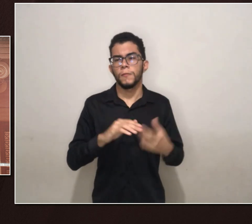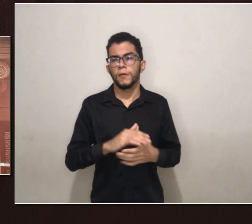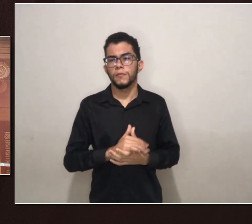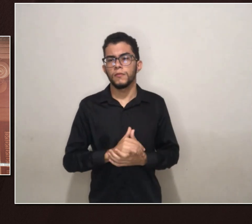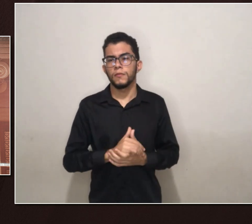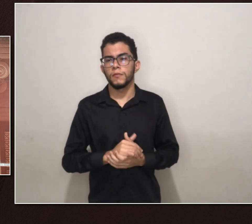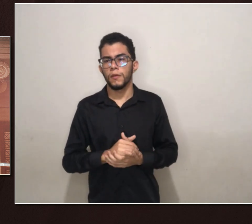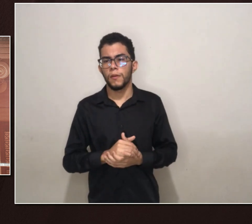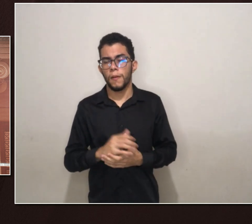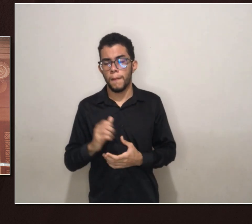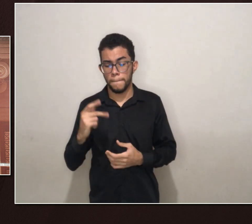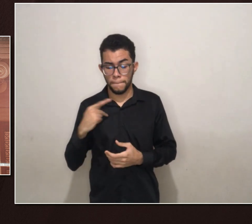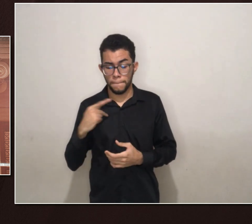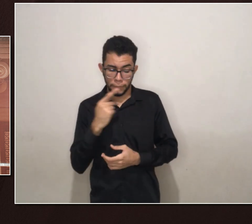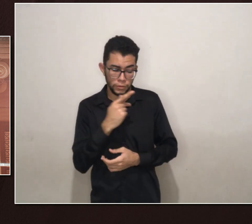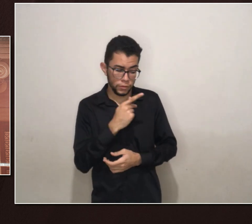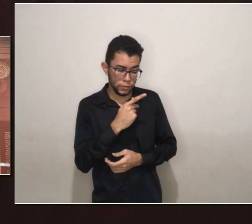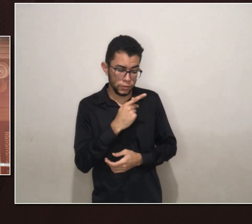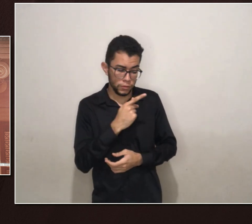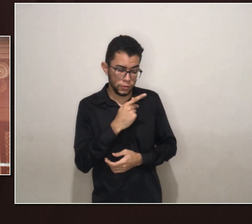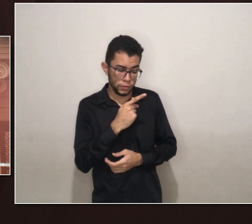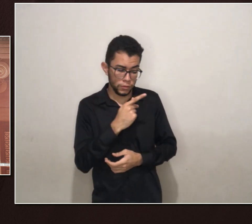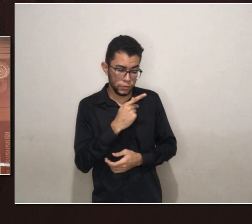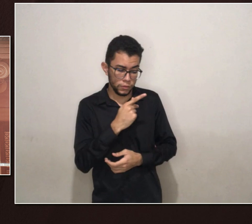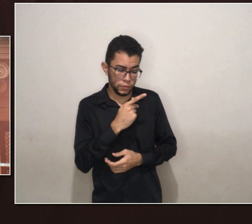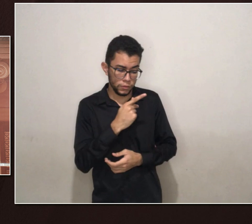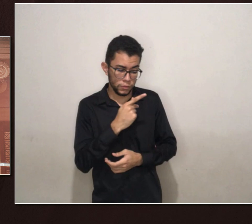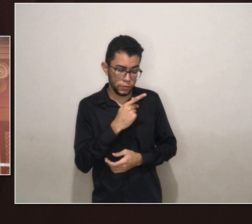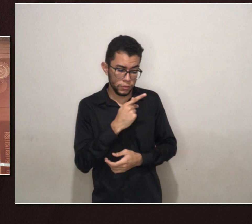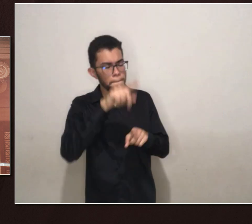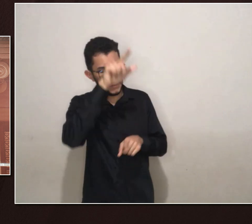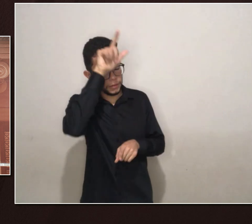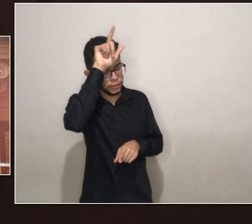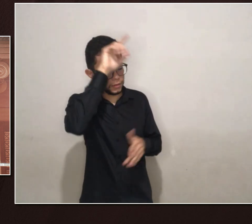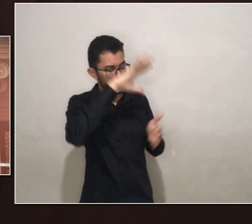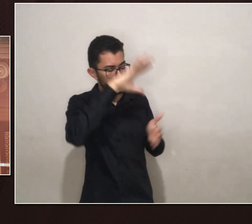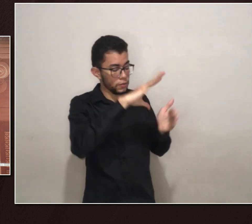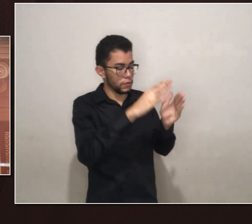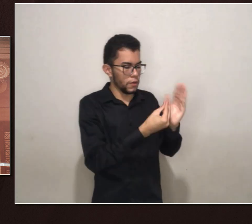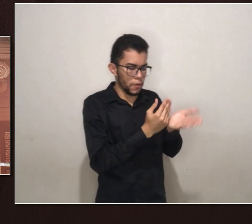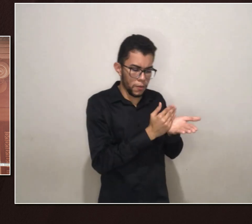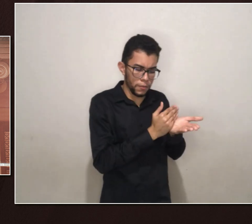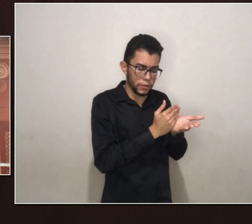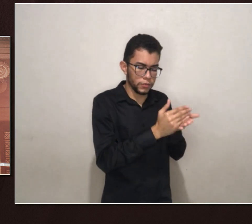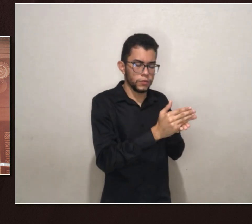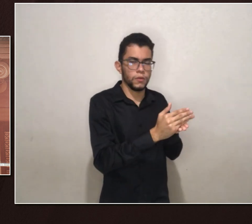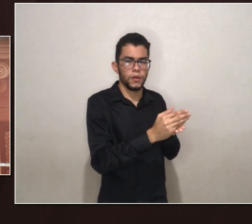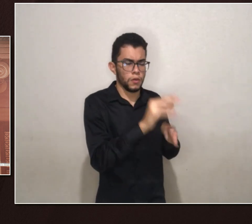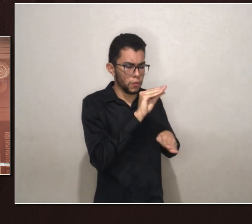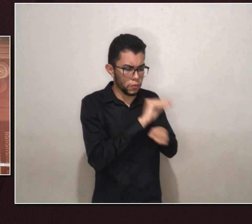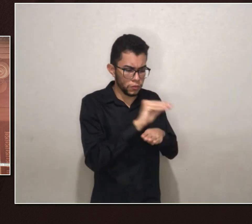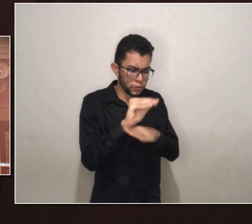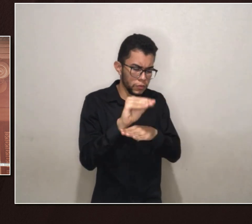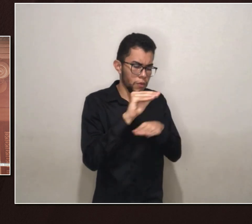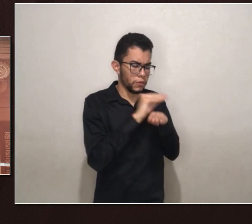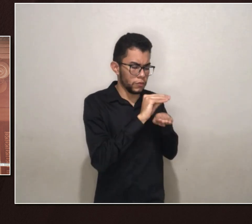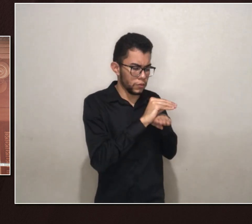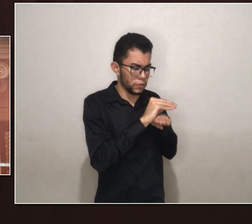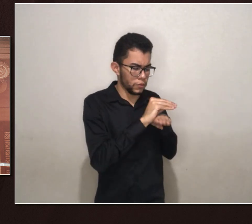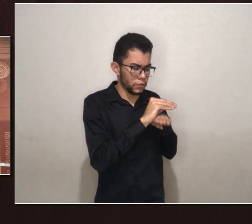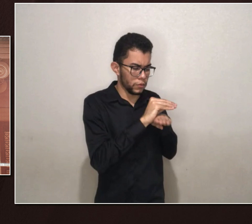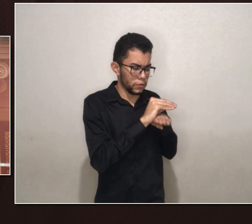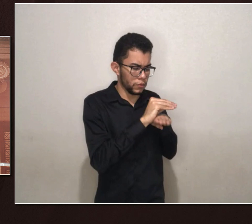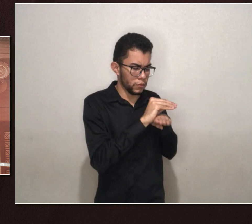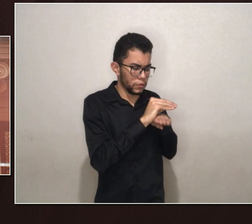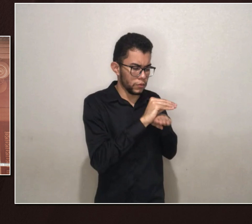são os líderes que cuidam da administração das igrejas locais, certo? Por